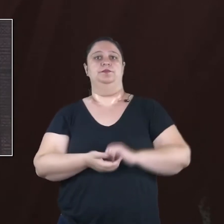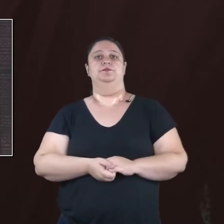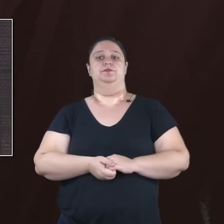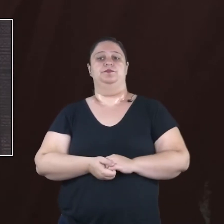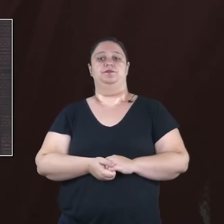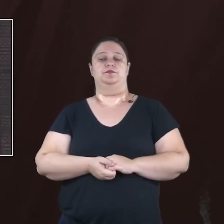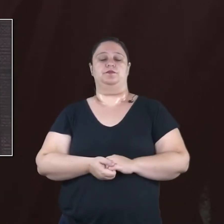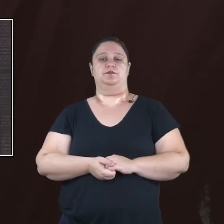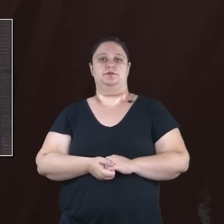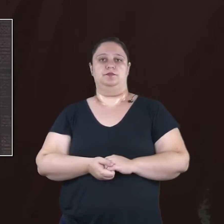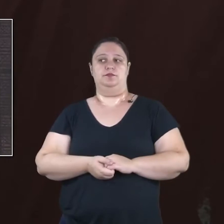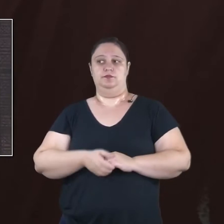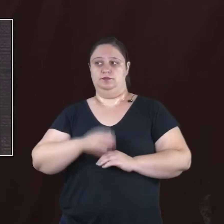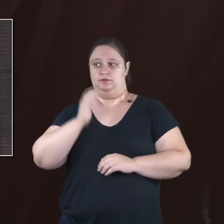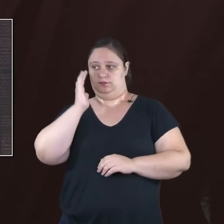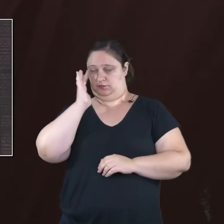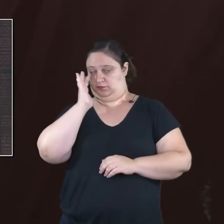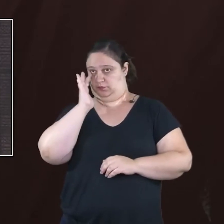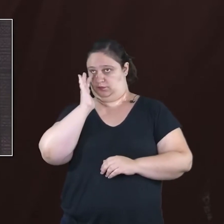É o livro que nós acabamos de ler.